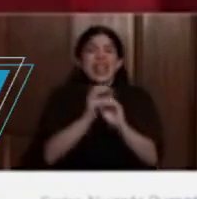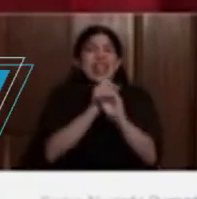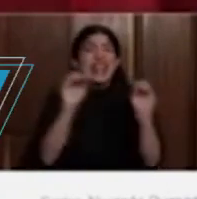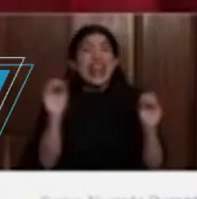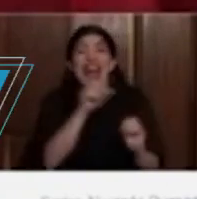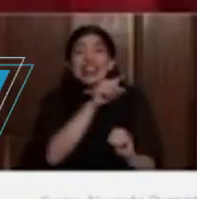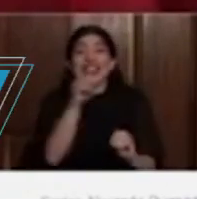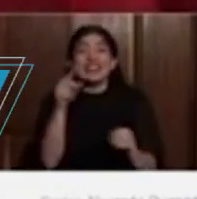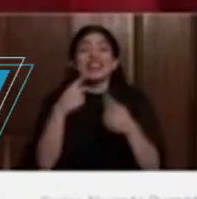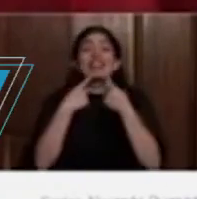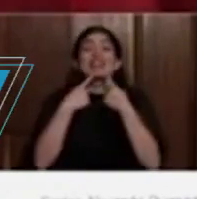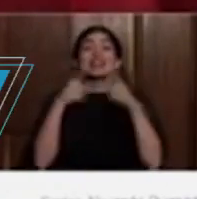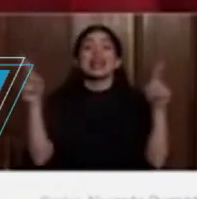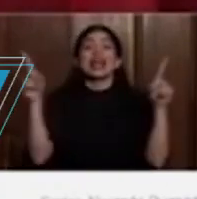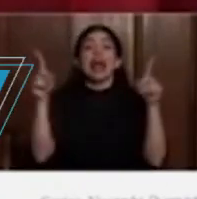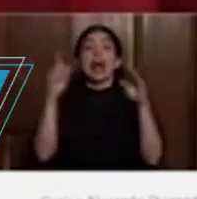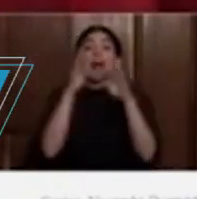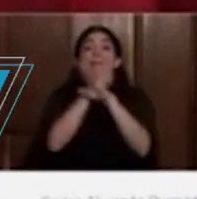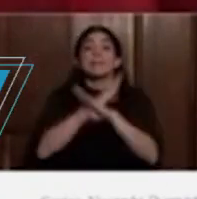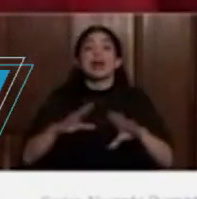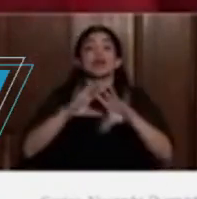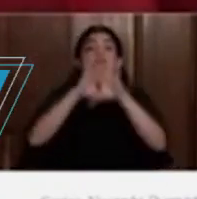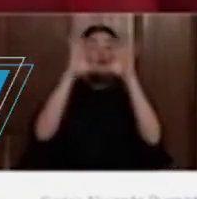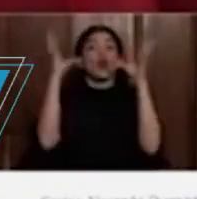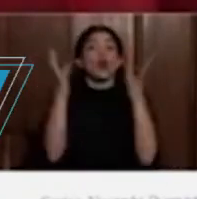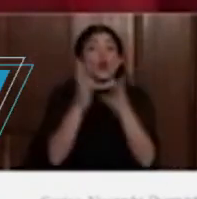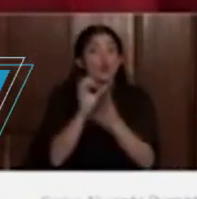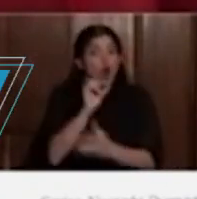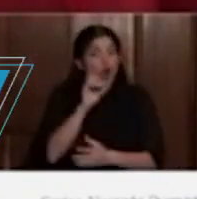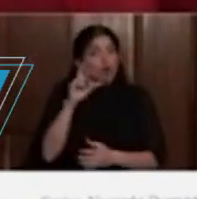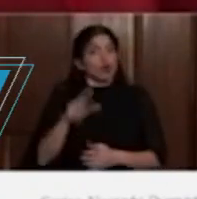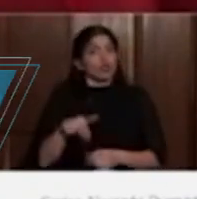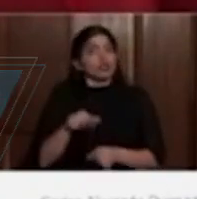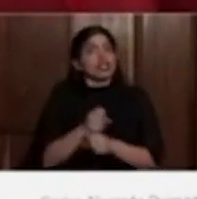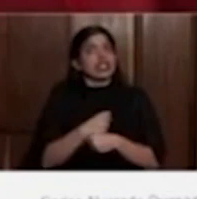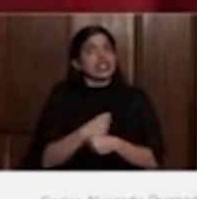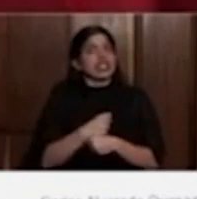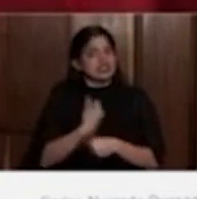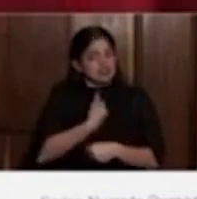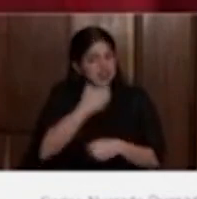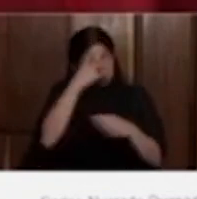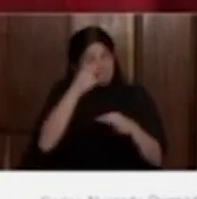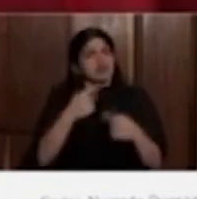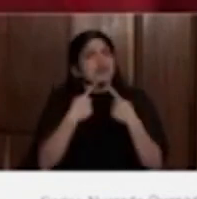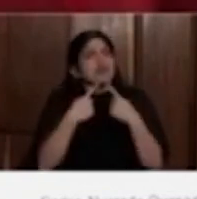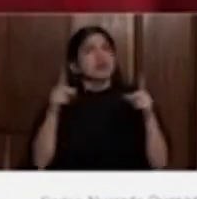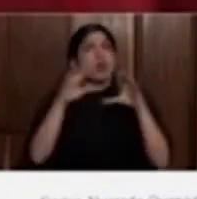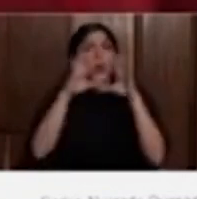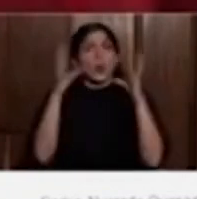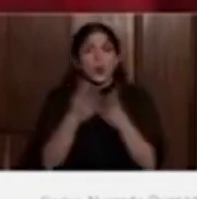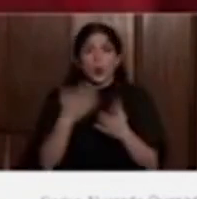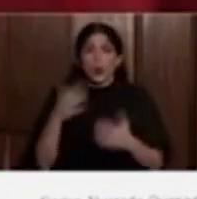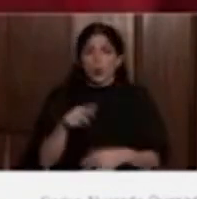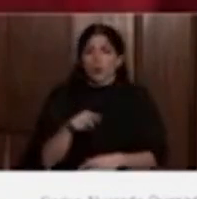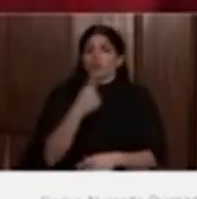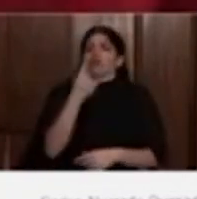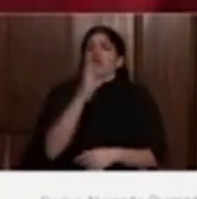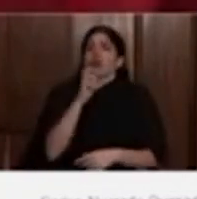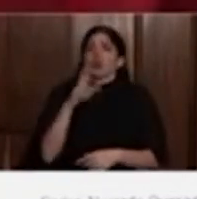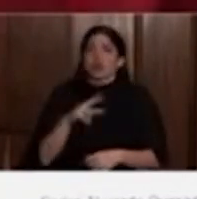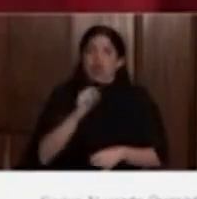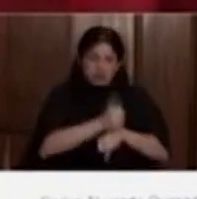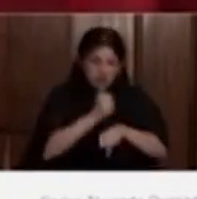la paz al mundo como lo ha hecho Costa Rica, con tal convicción. Y construimos grandes instituciones.